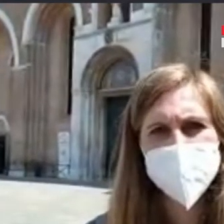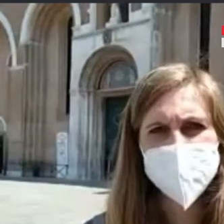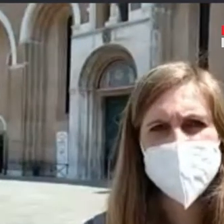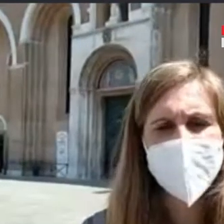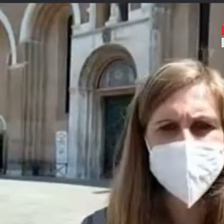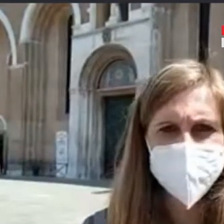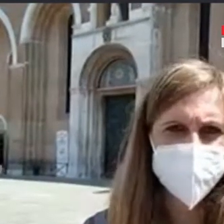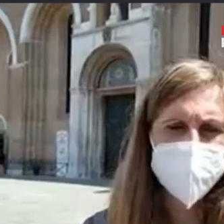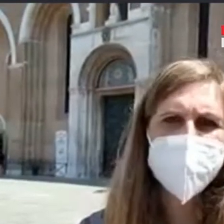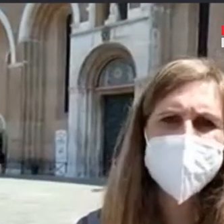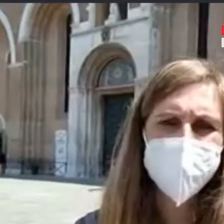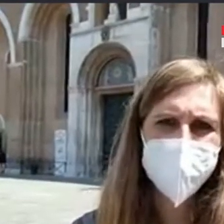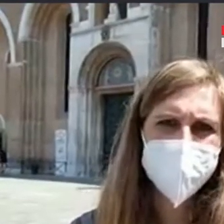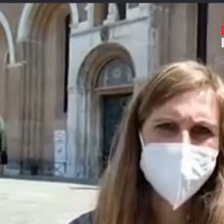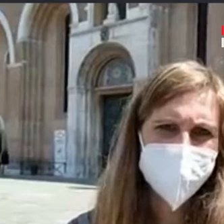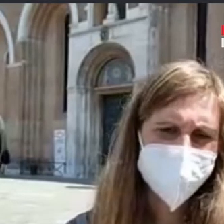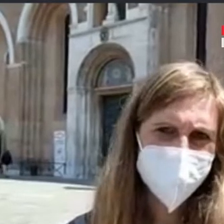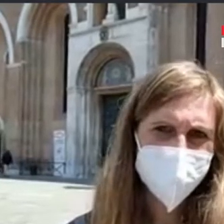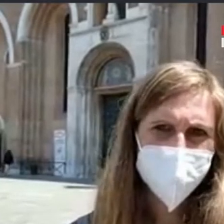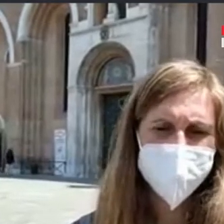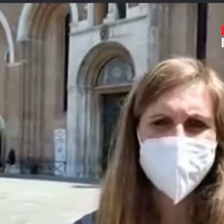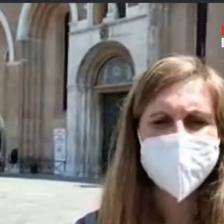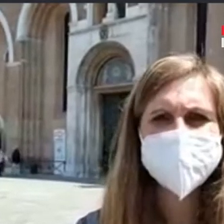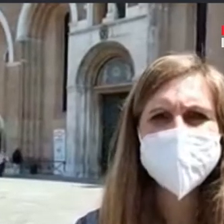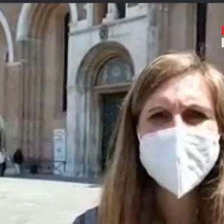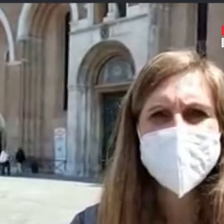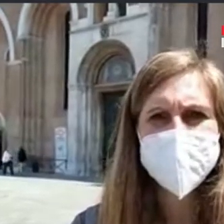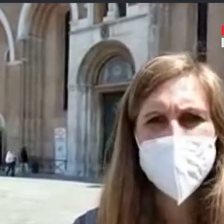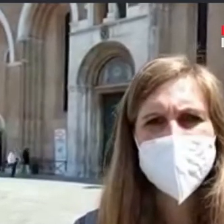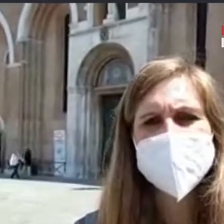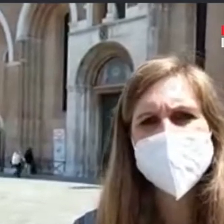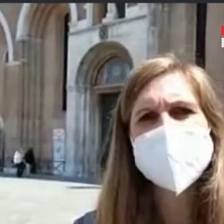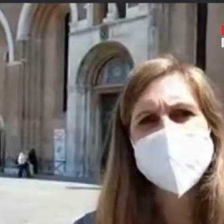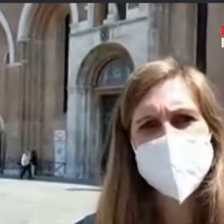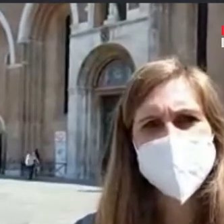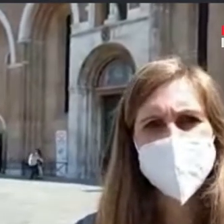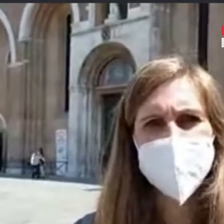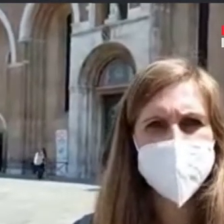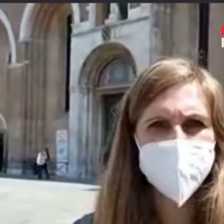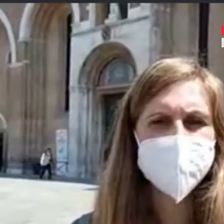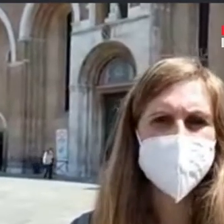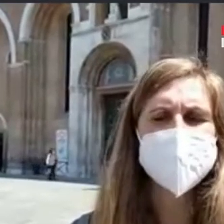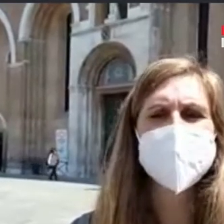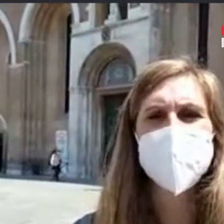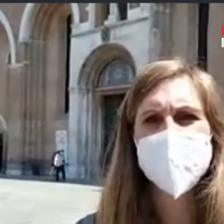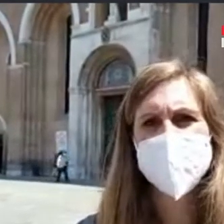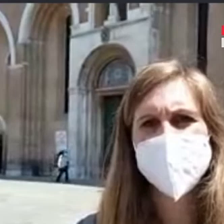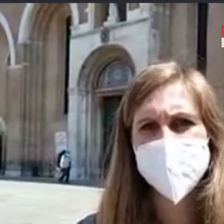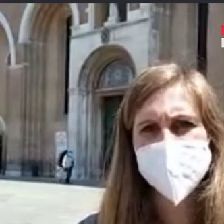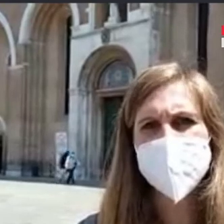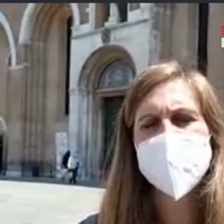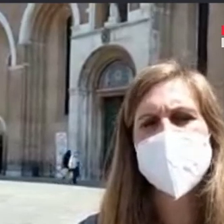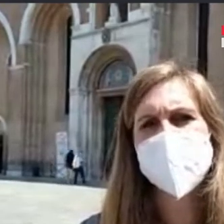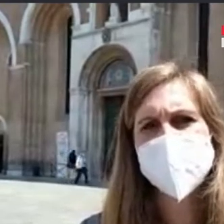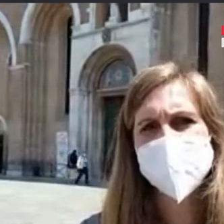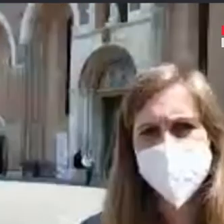in città, verrà portato al carcere Due Palazzi e poi davanti alla Camera di Commercio, che rappresenta tutte le